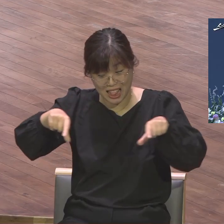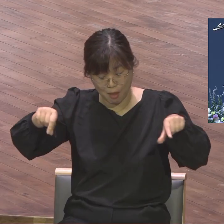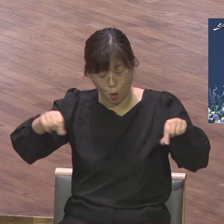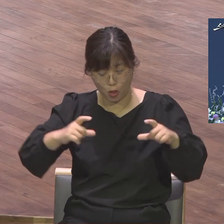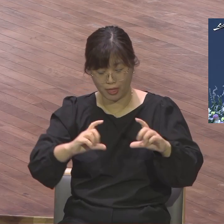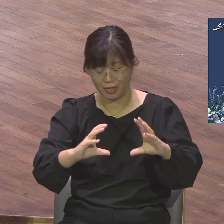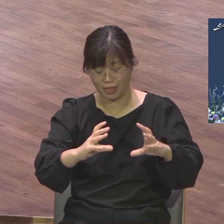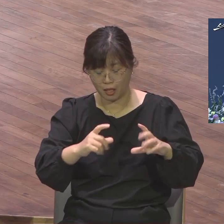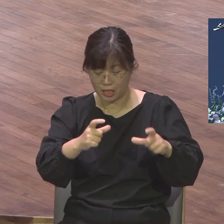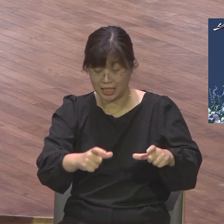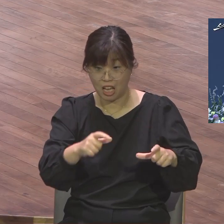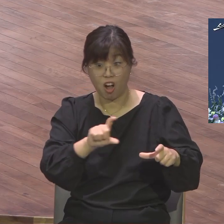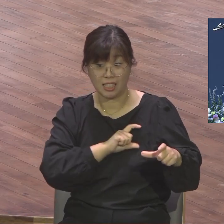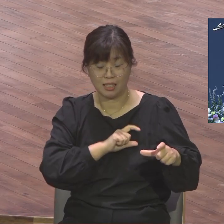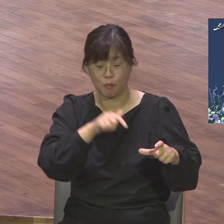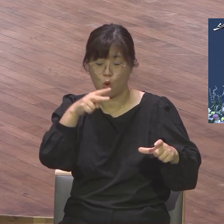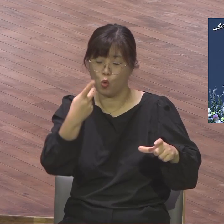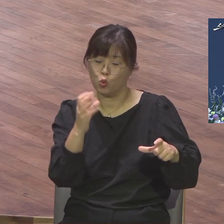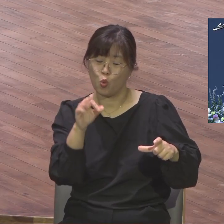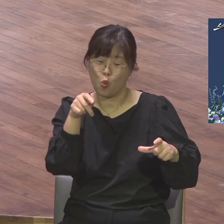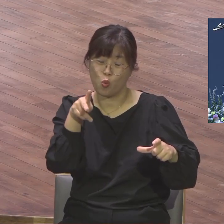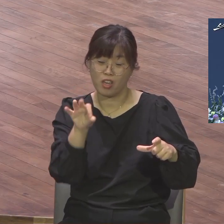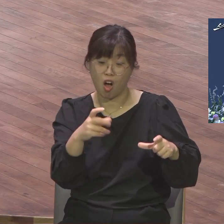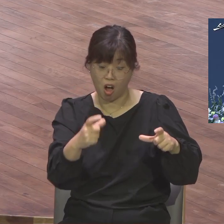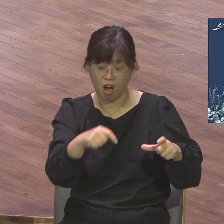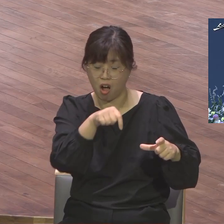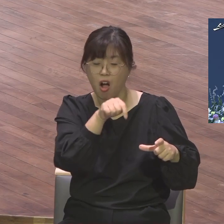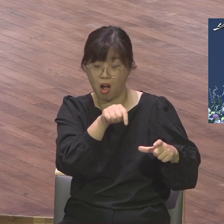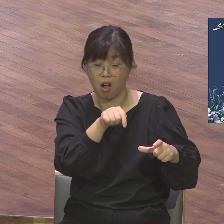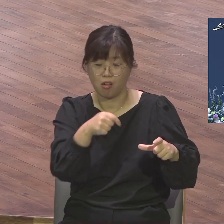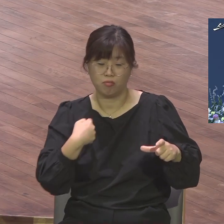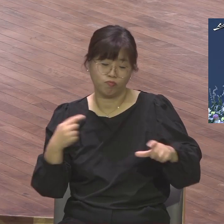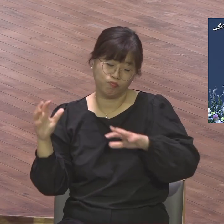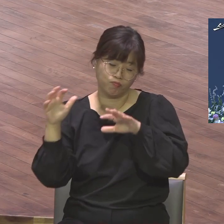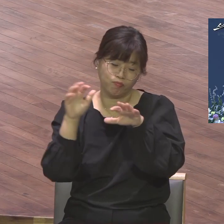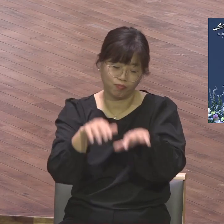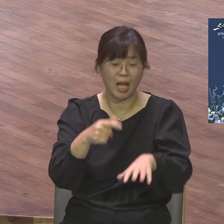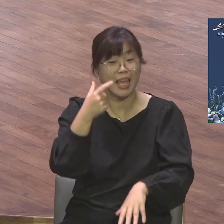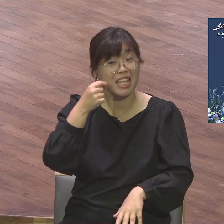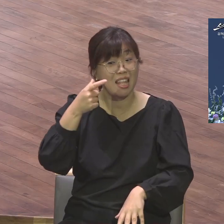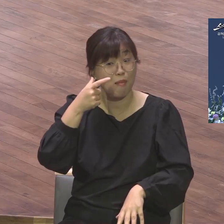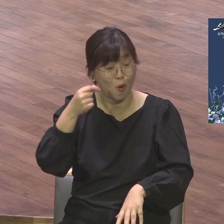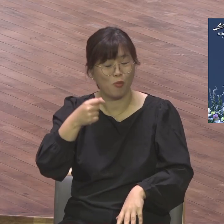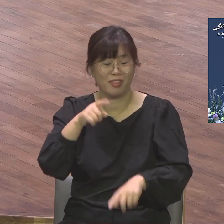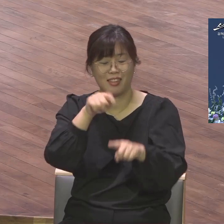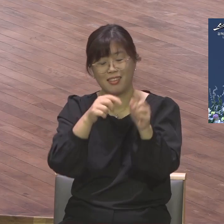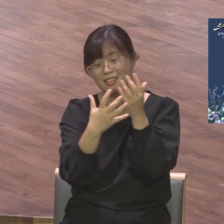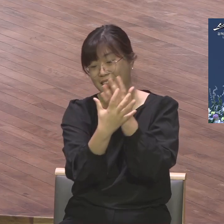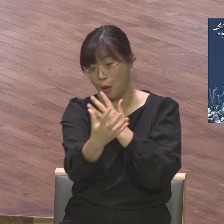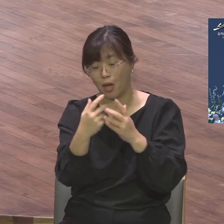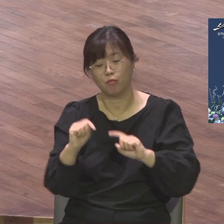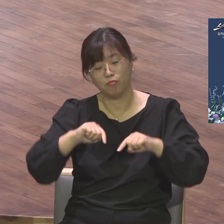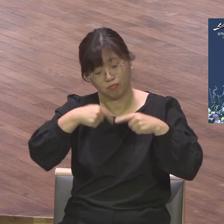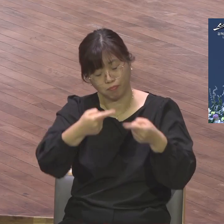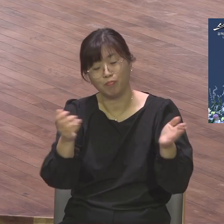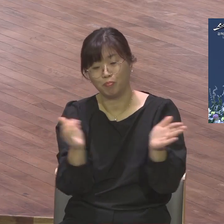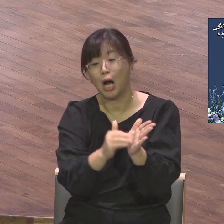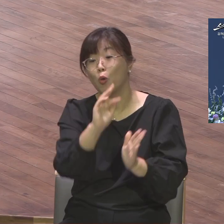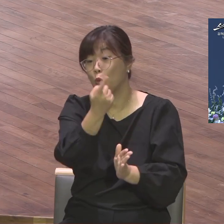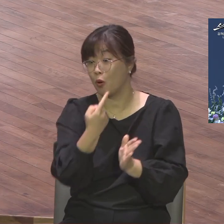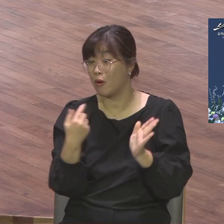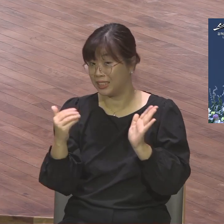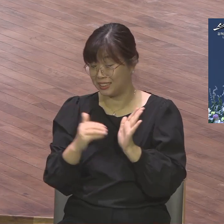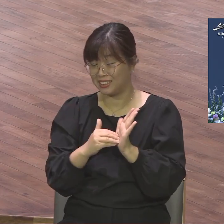있었습니다. 세계를 살릴 일본 파수꾼이라는 주제로 살리는 파수꾼,